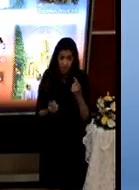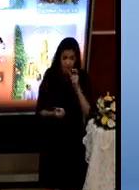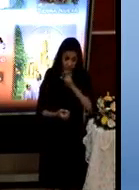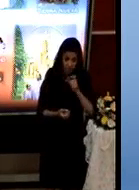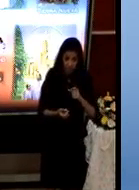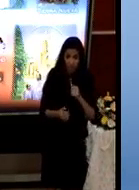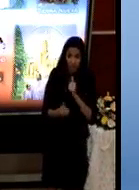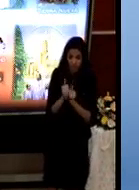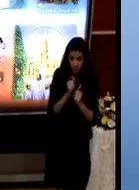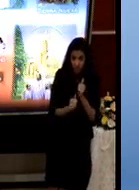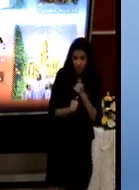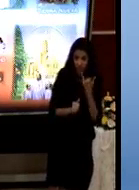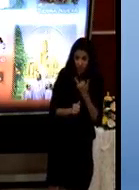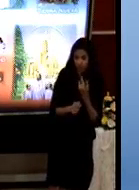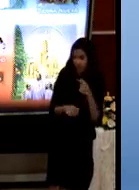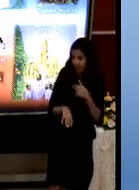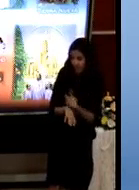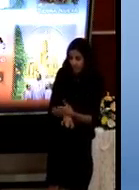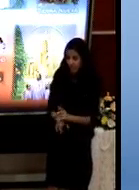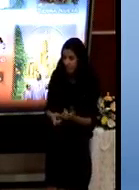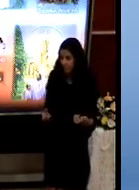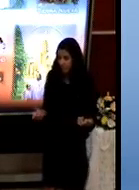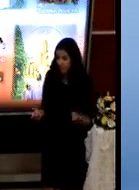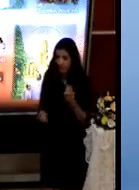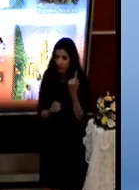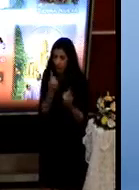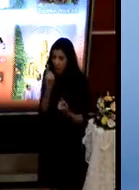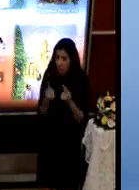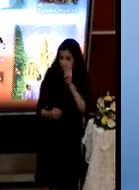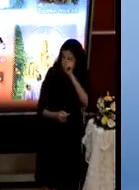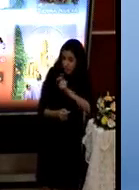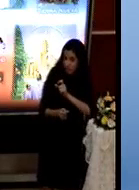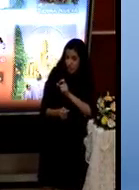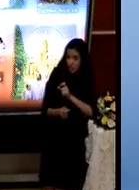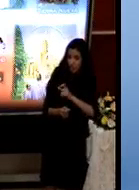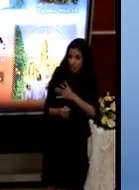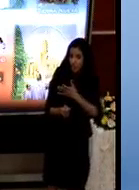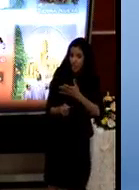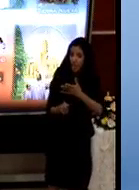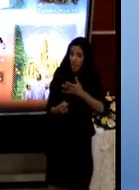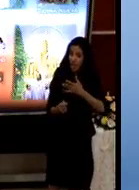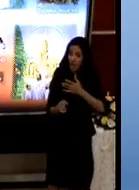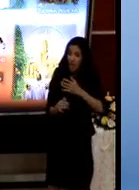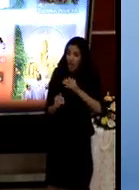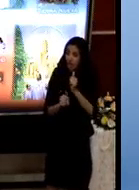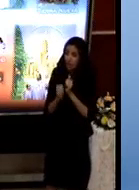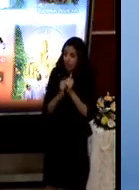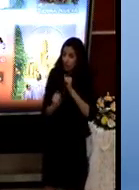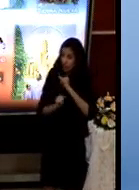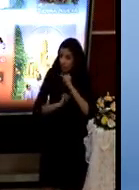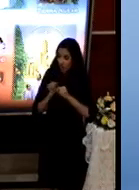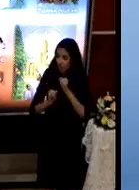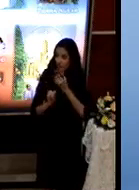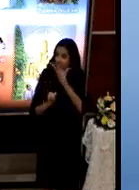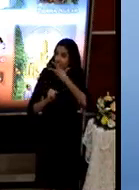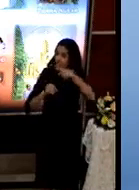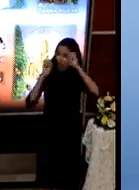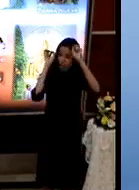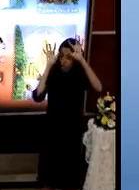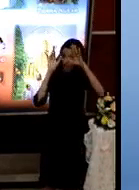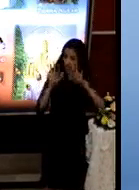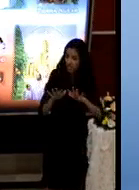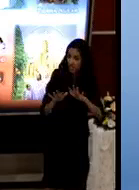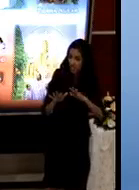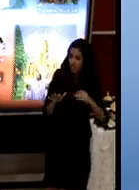contar, no tenemos el tiempo. ¿Hay alguna persona que tiene algo para contar de las maravillas que Dios ha hecho con